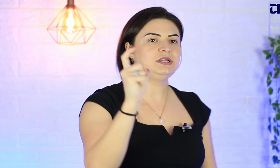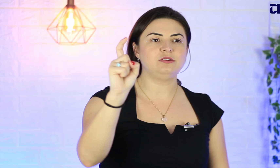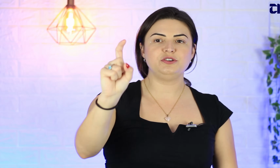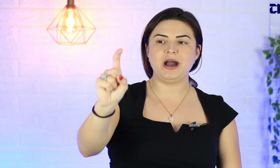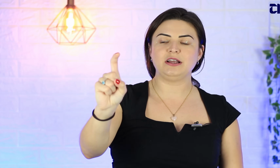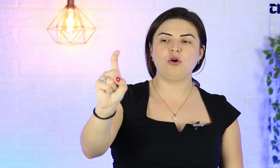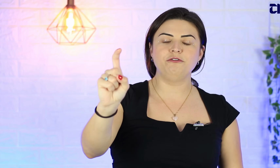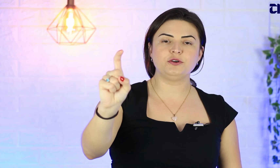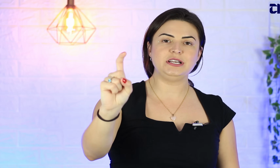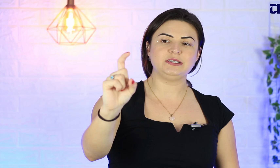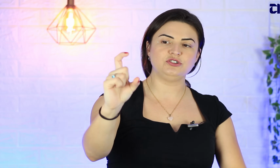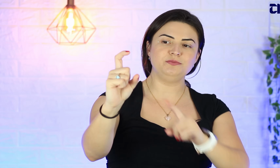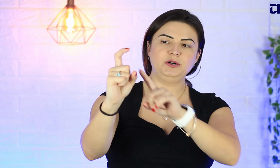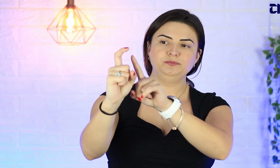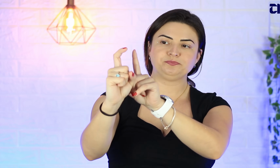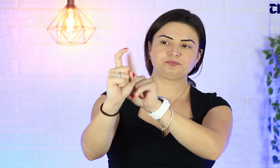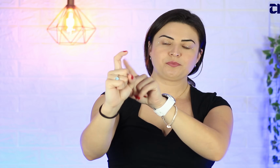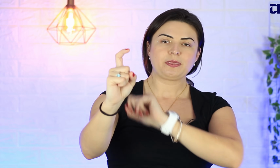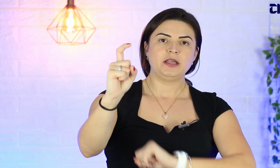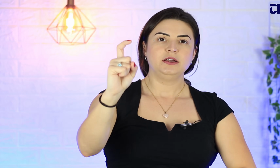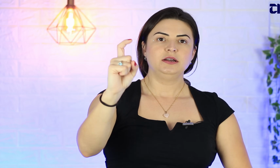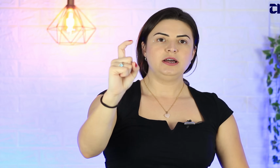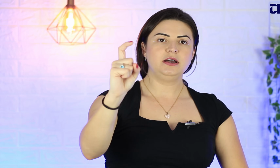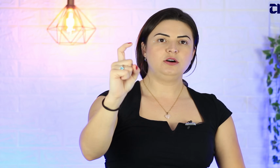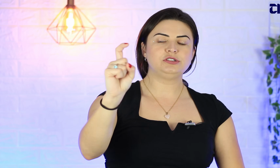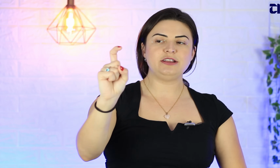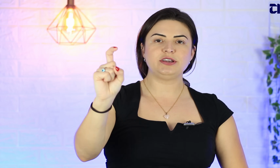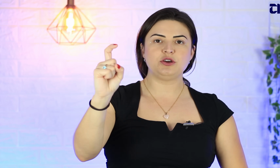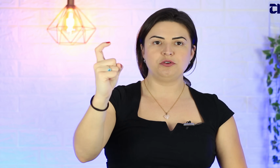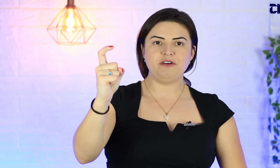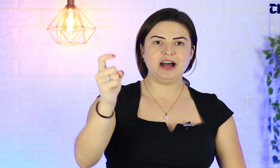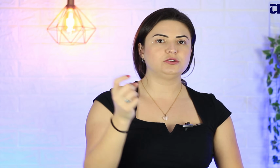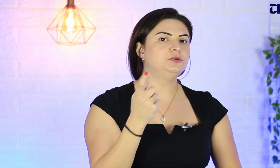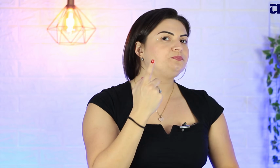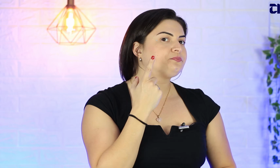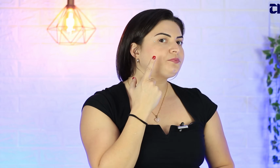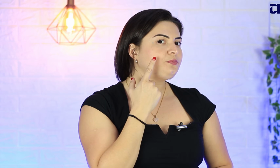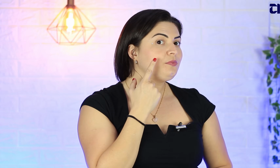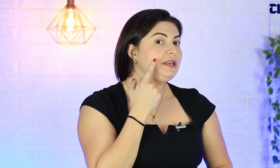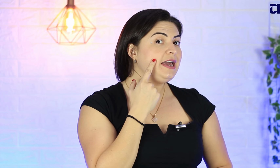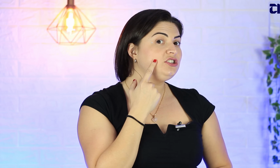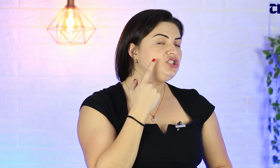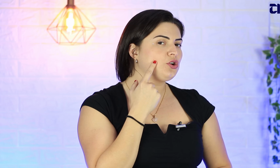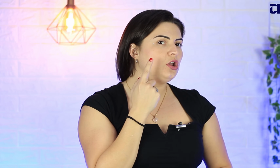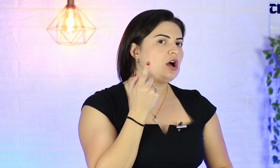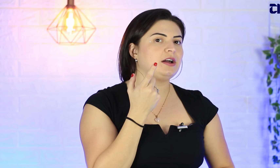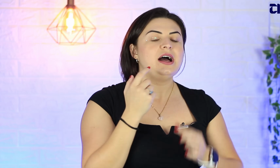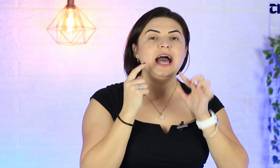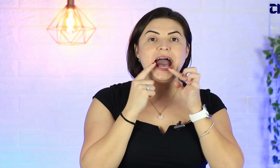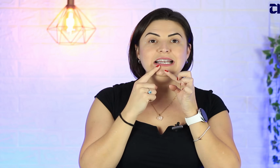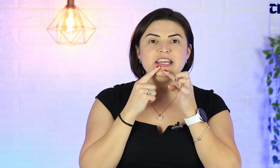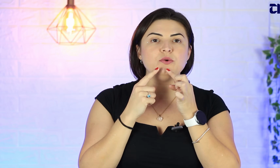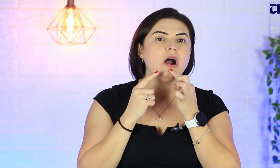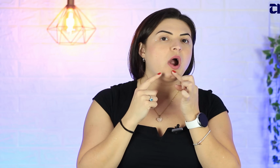Sinal de bala. Configuração de mão. O dedo aqui curvado. E aí, a gente coloca a língua